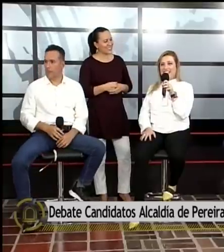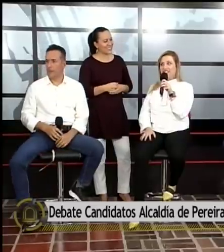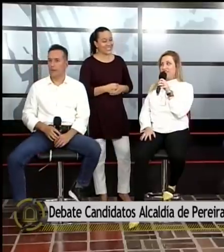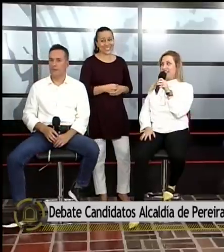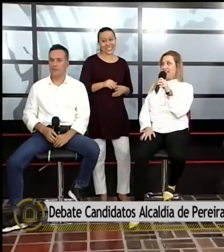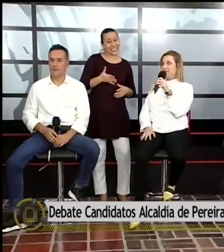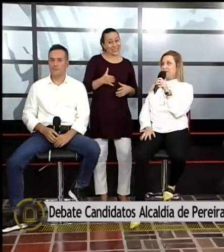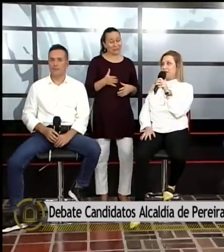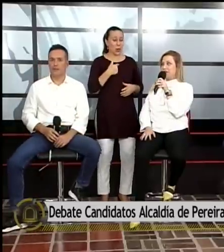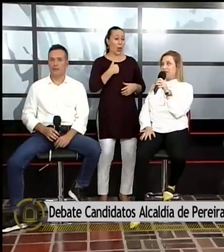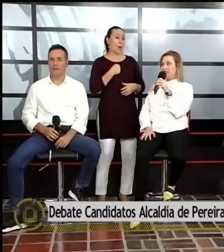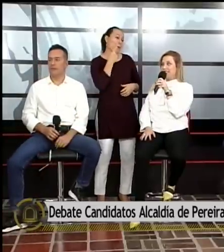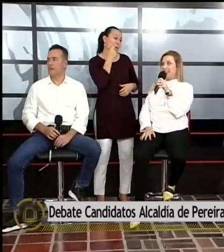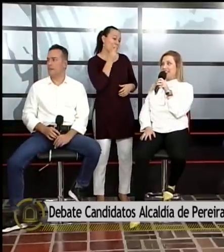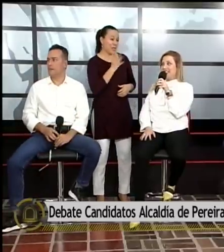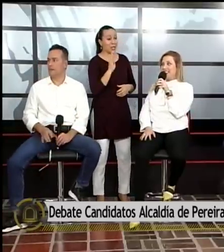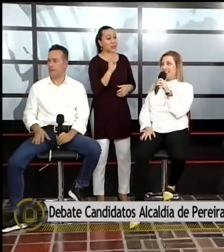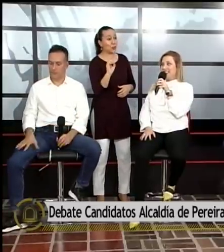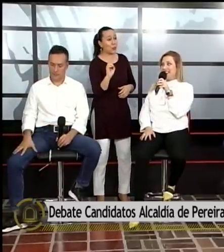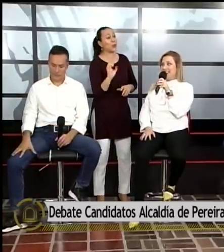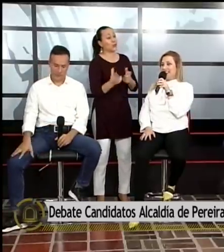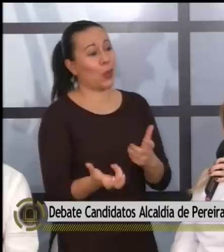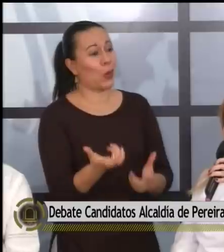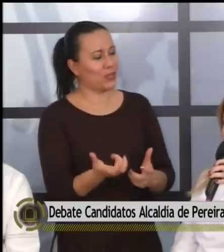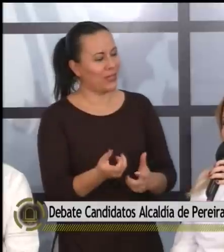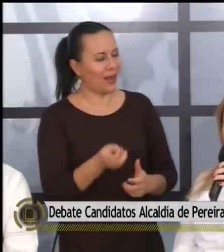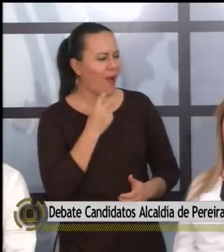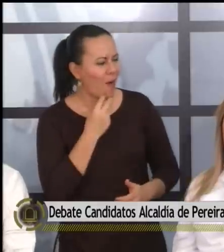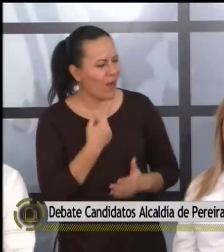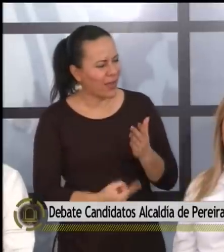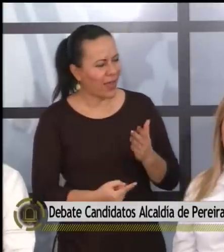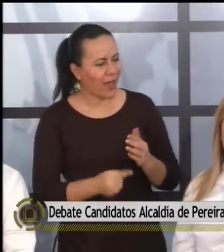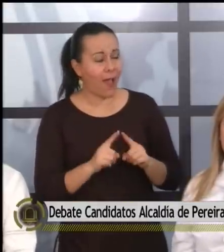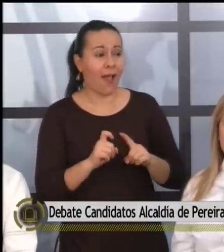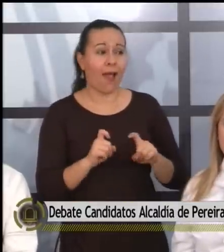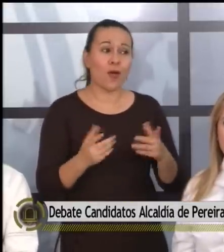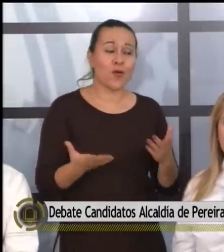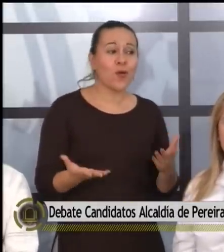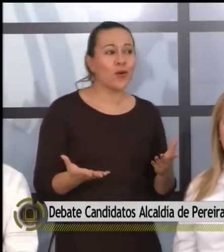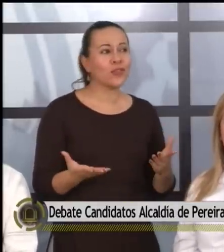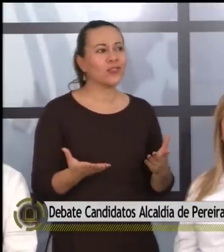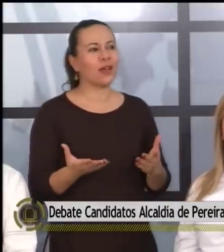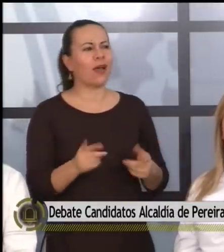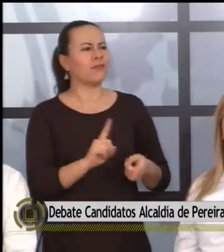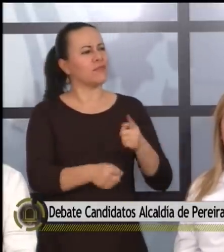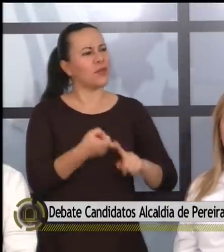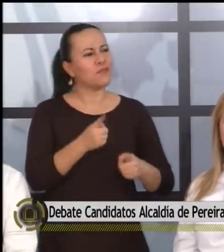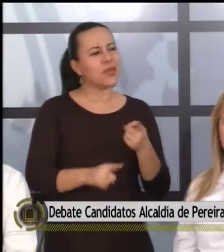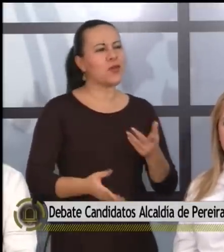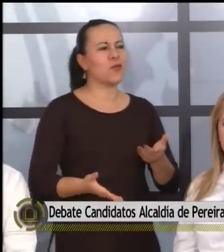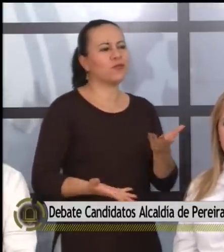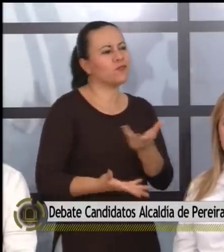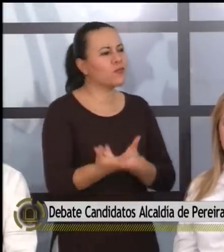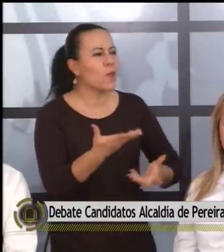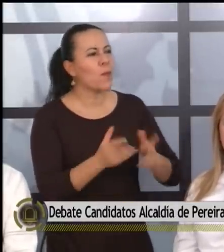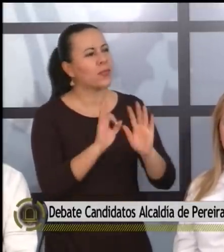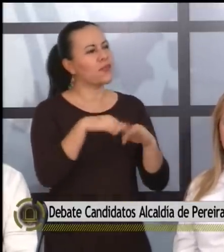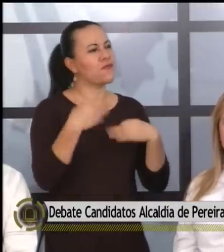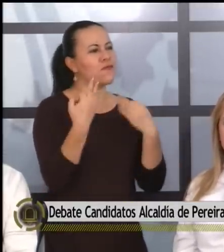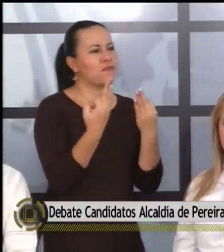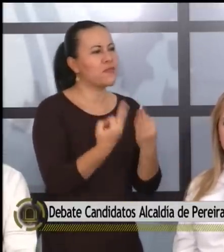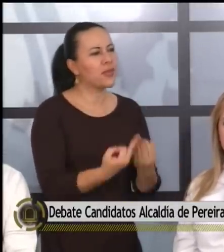Ay. El que cocina es mi esposo. ¿Qué lo hace reír? Muchas cosas, estar en amigos, compartir en familia.